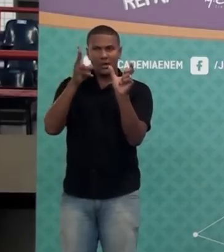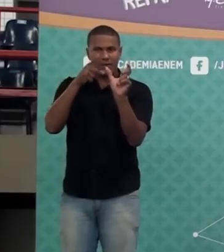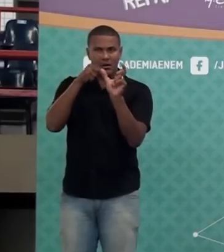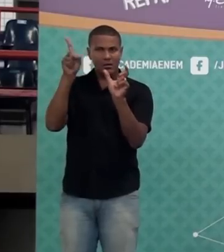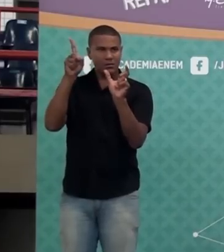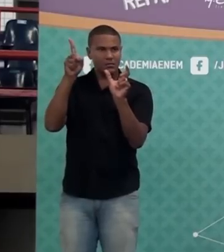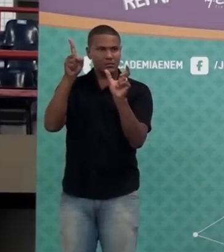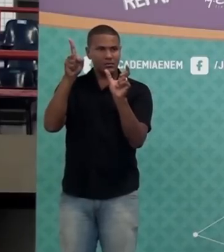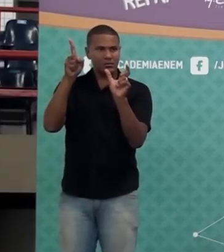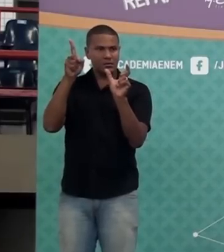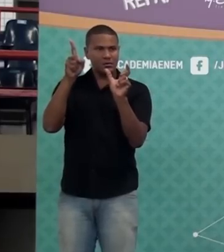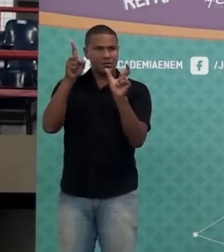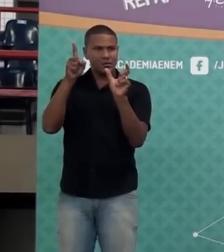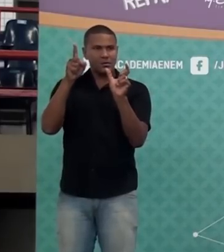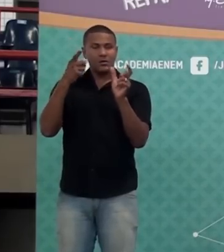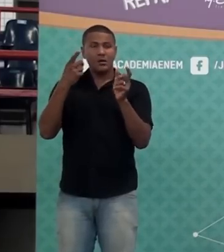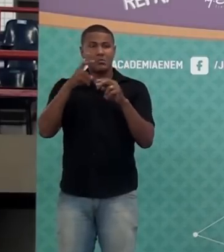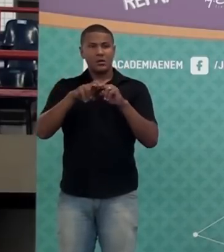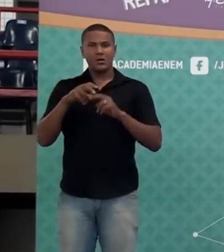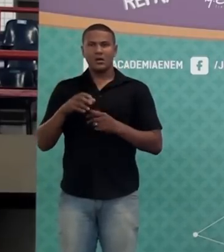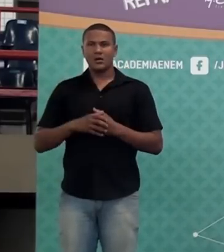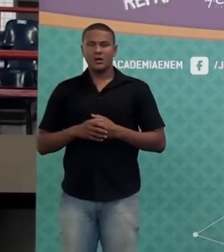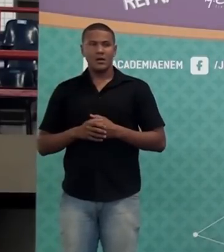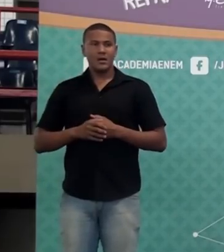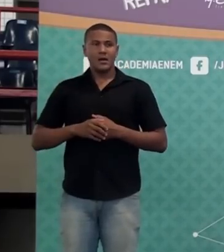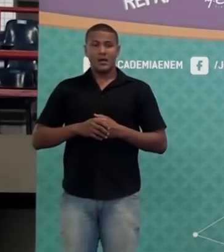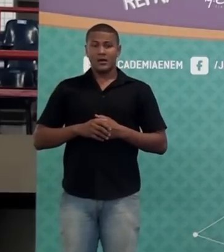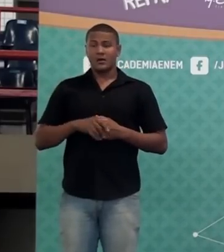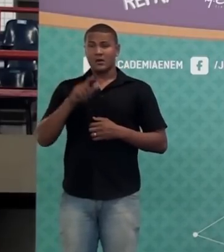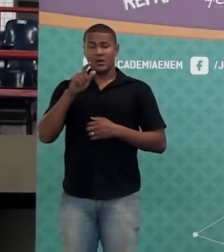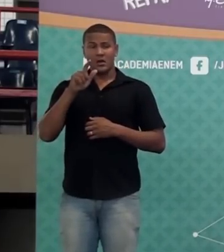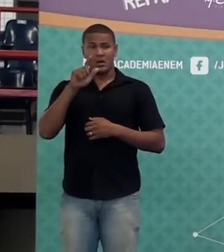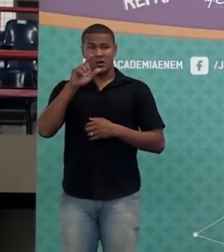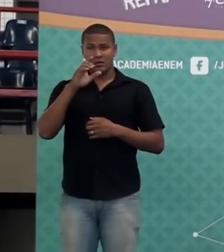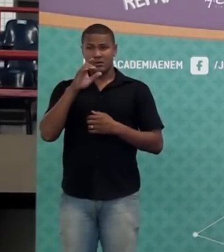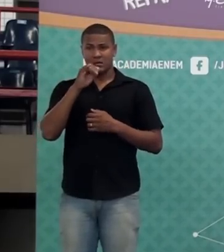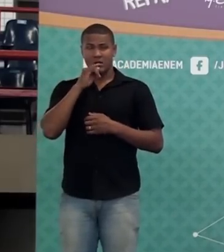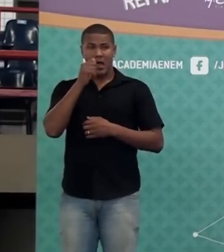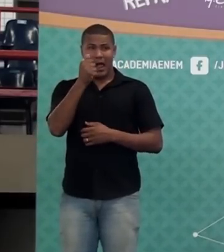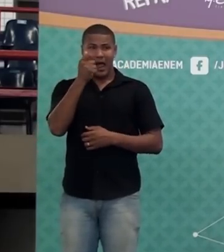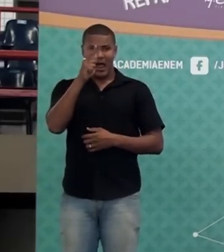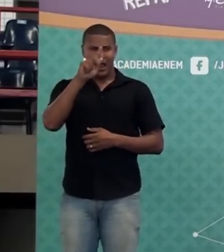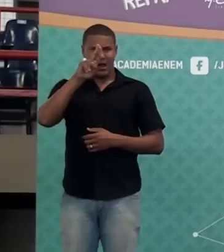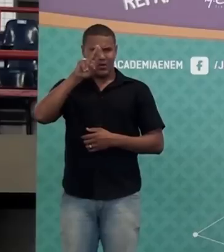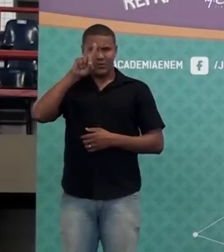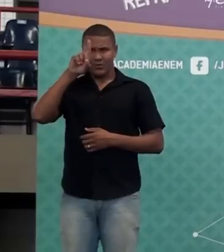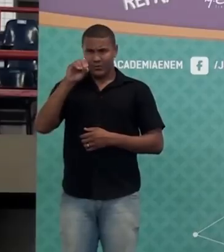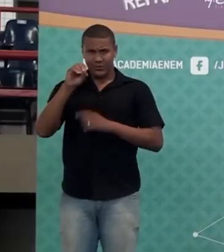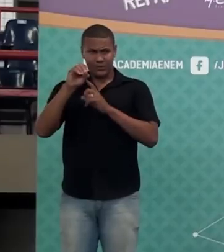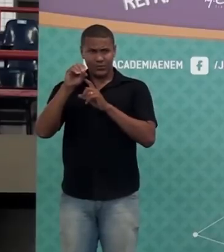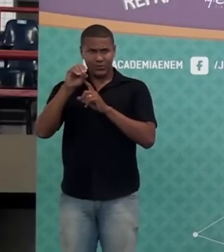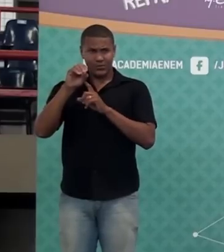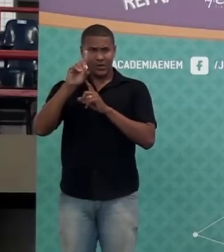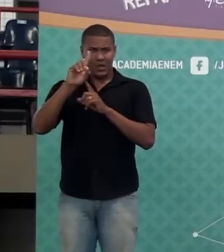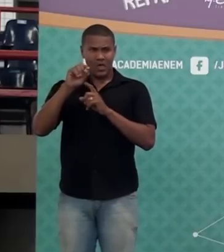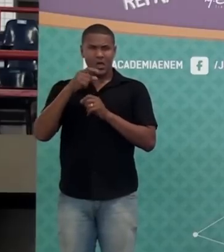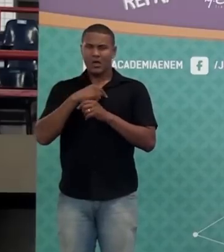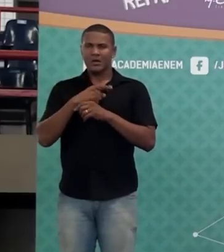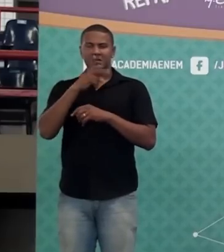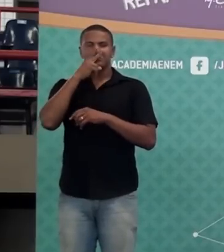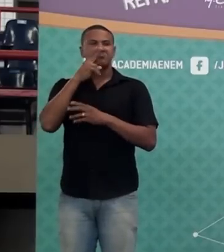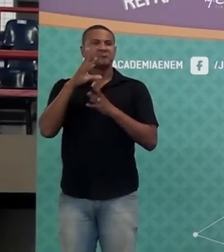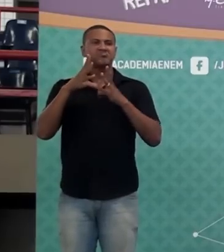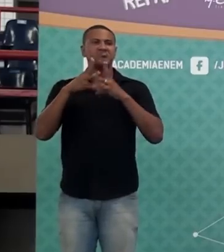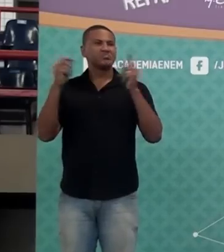esquerda, por isso que tem o nome de acento grave. O acento agudo desapareceu em 3